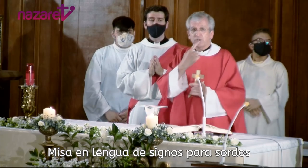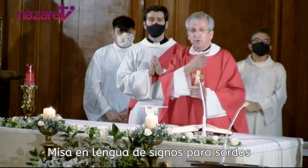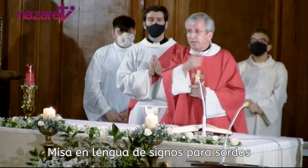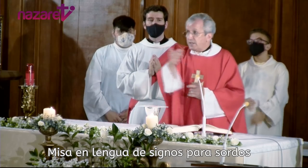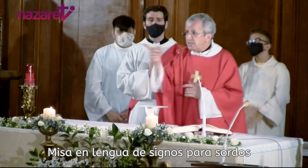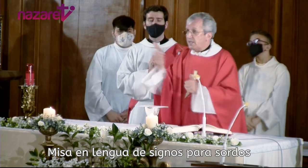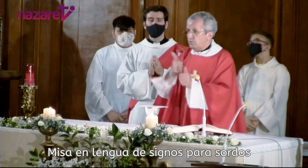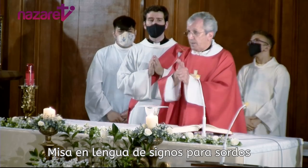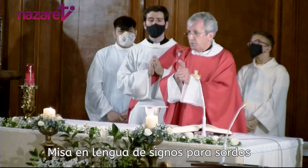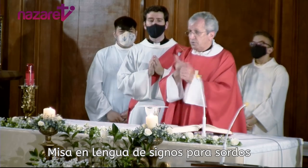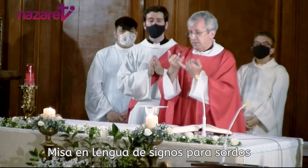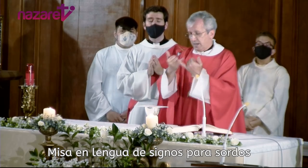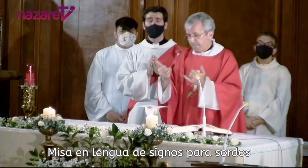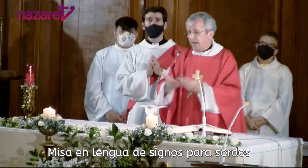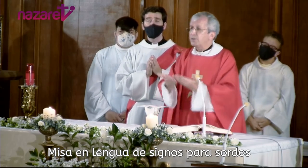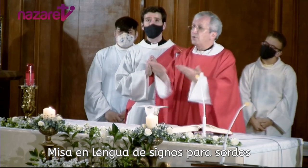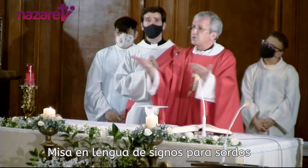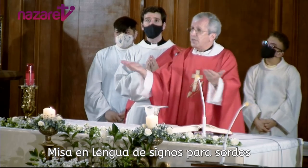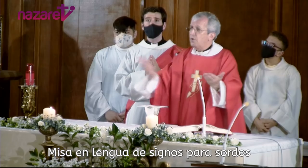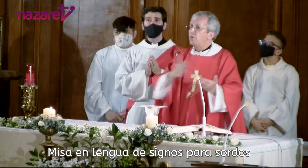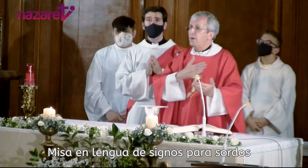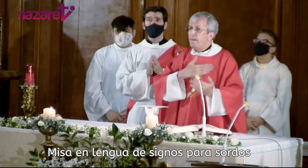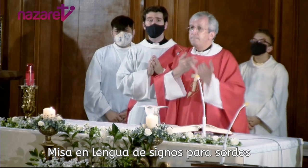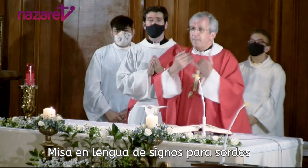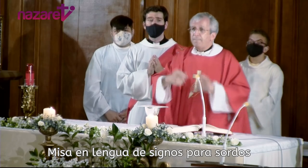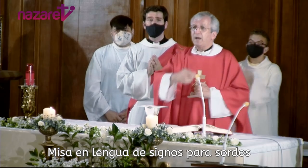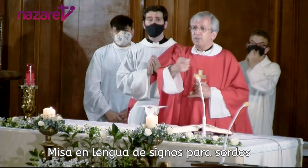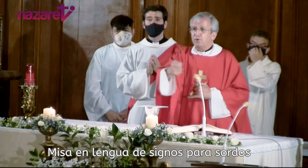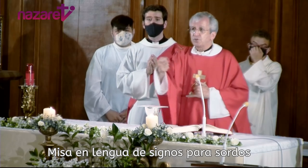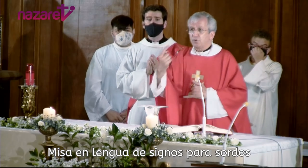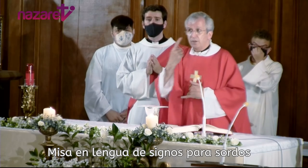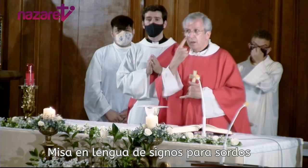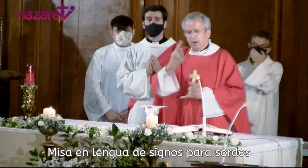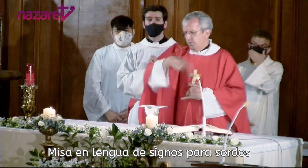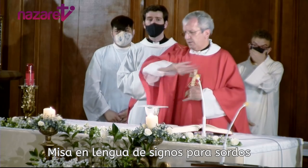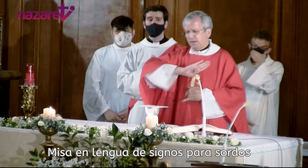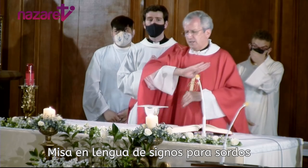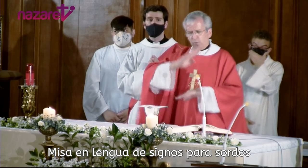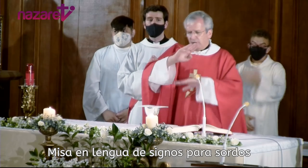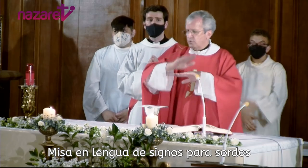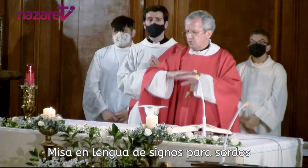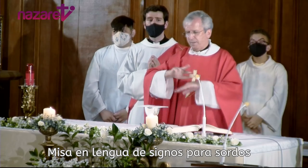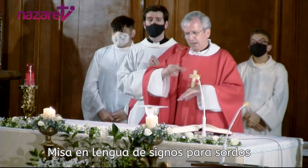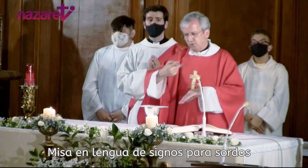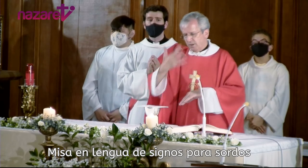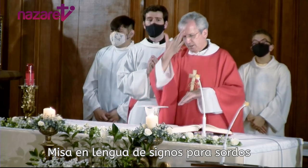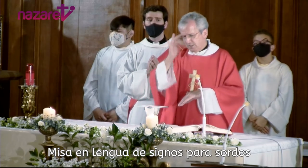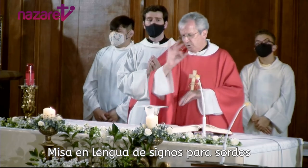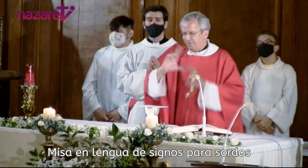que dijiste a tus apóstoles, la paz os dejo, mi paz os doy, no tengas en cuenta nuestros pecados, sino la fe